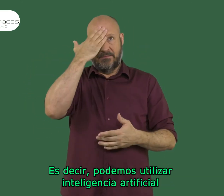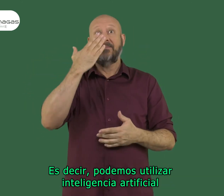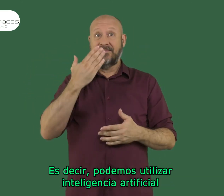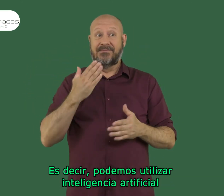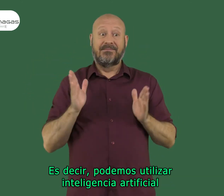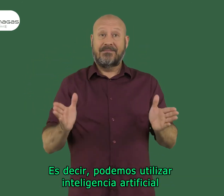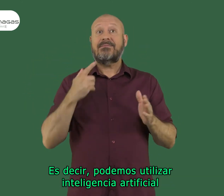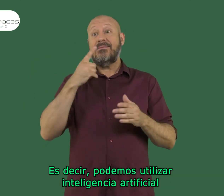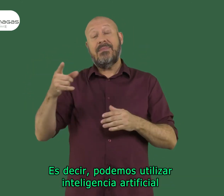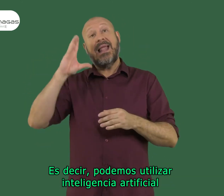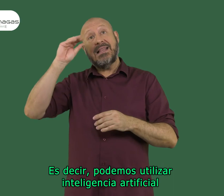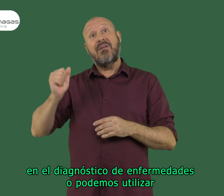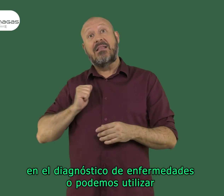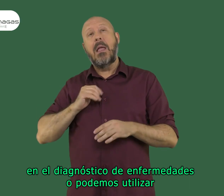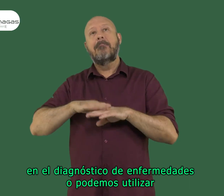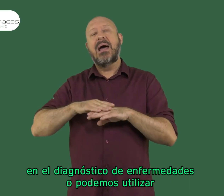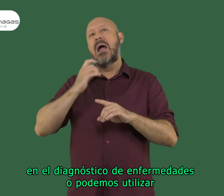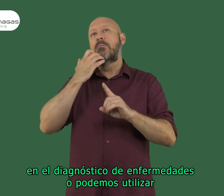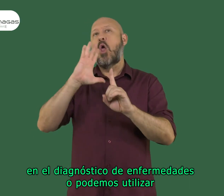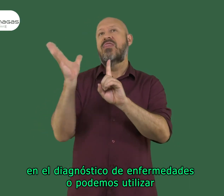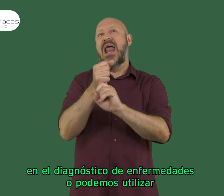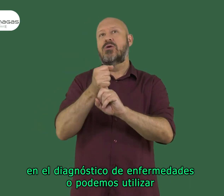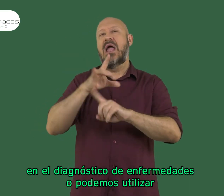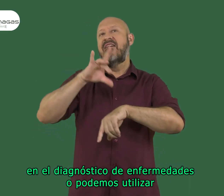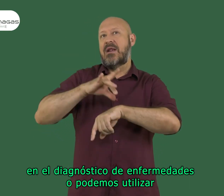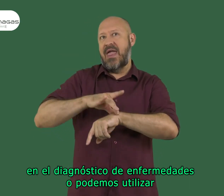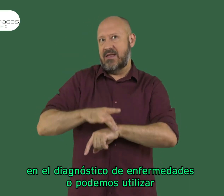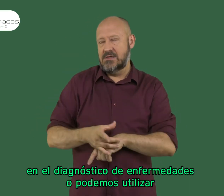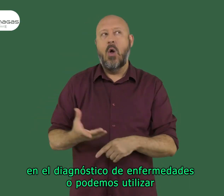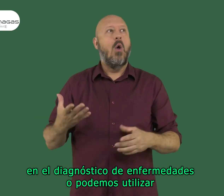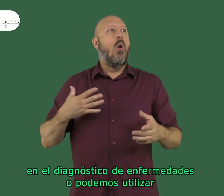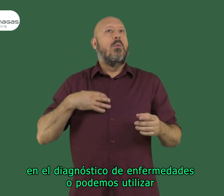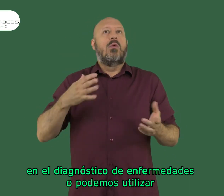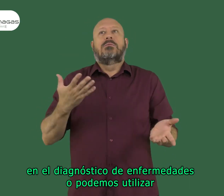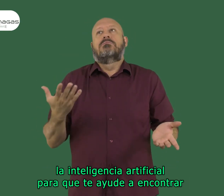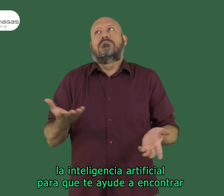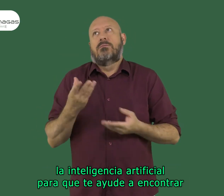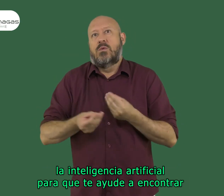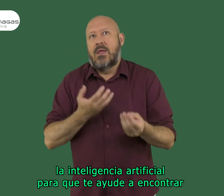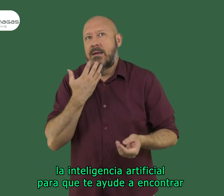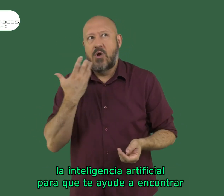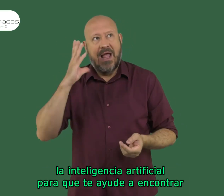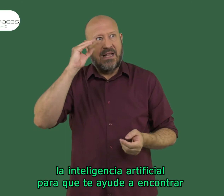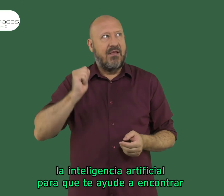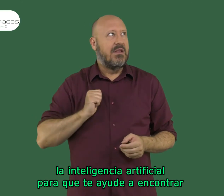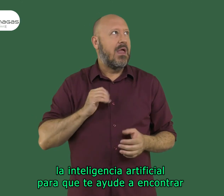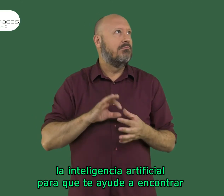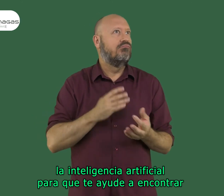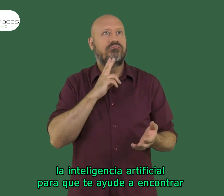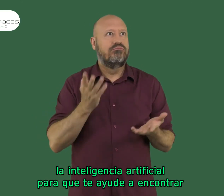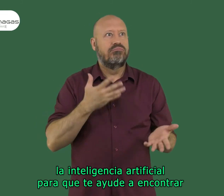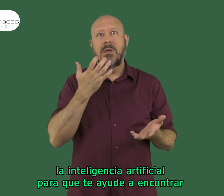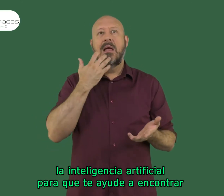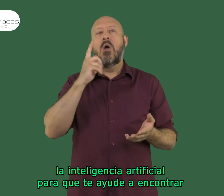podemos utilizar inteligencia artificial para el diagnóstico de enfermedades o podemos utilizar inteligencia artificial para